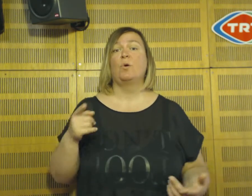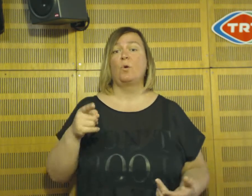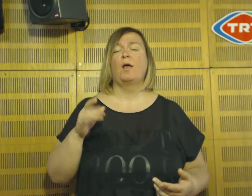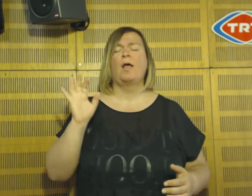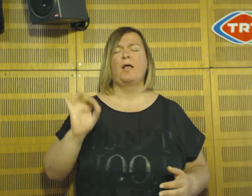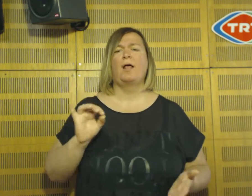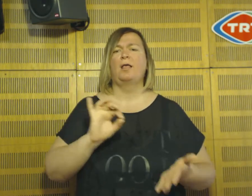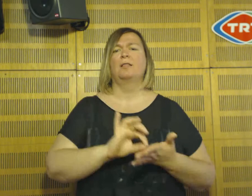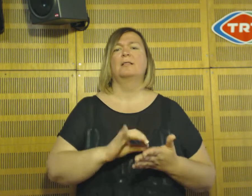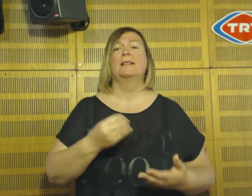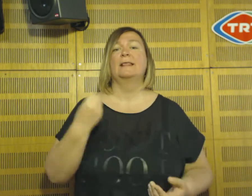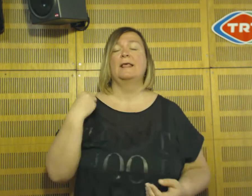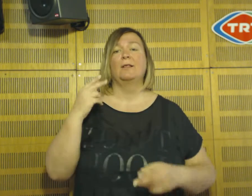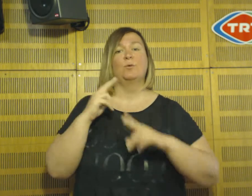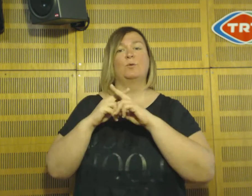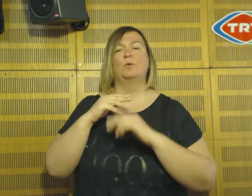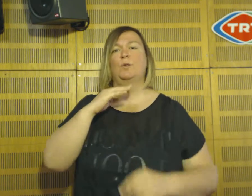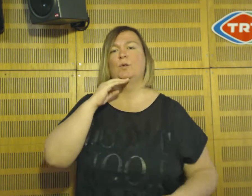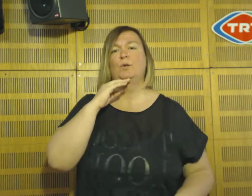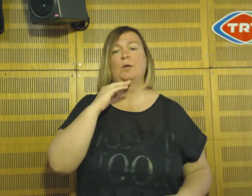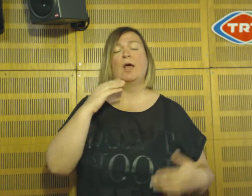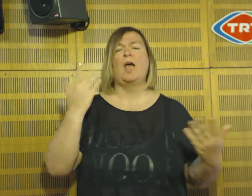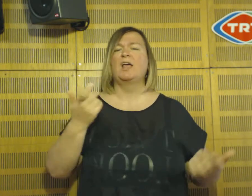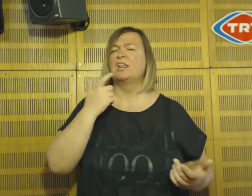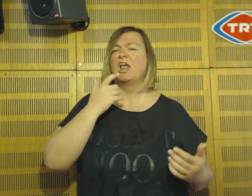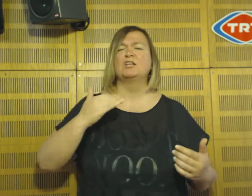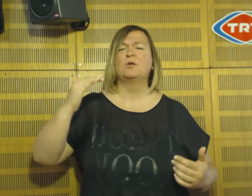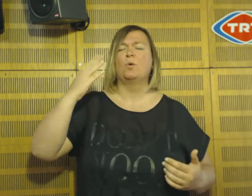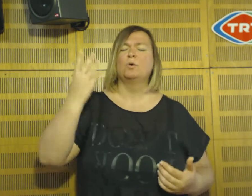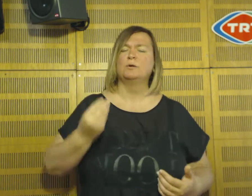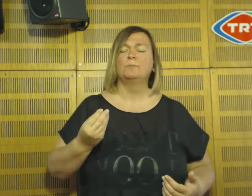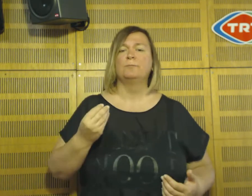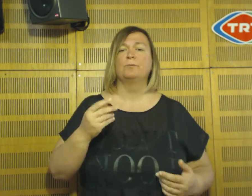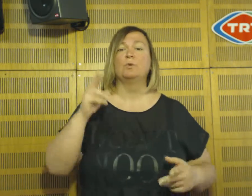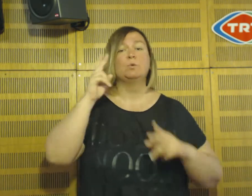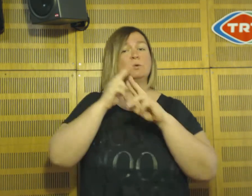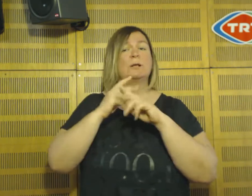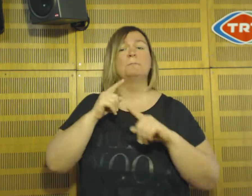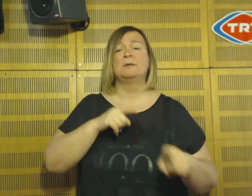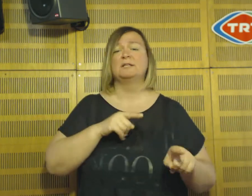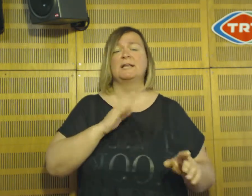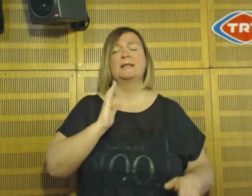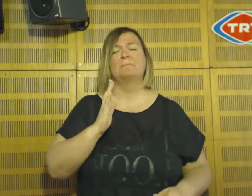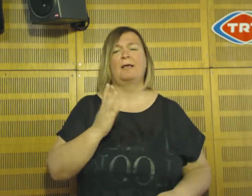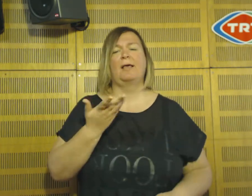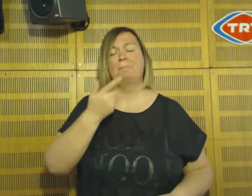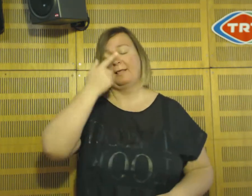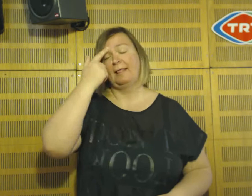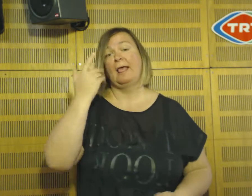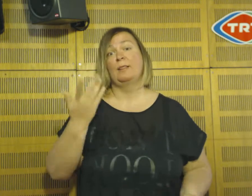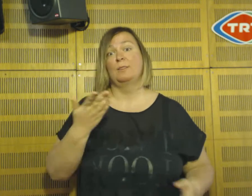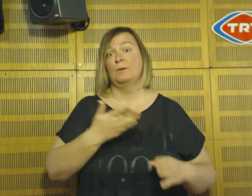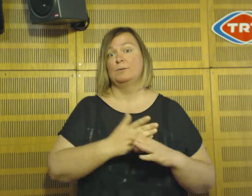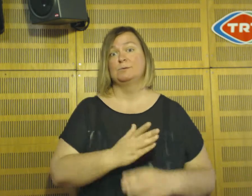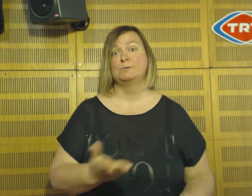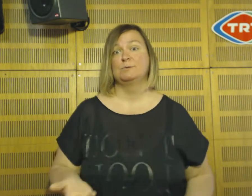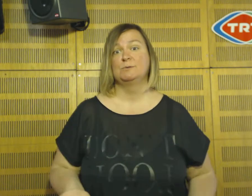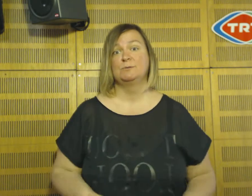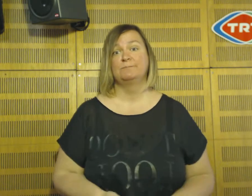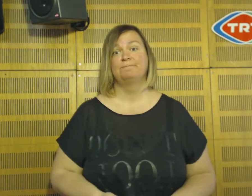an yeni umutlarla dolu. Hangi yaşta olursak olalım, düşlerin peşinden gitmek belki de en doğrusu.